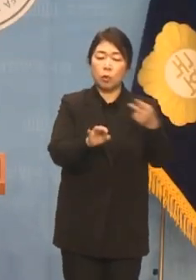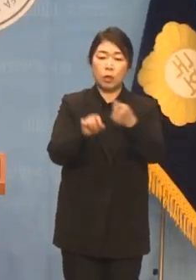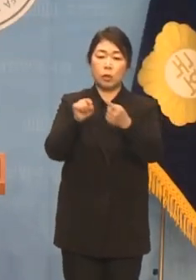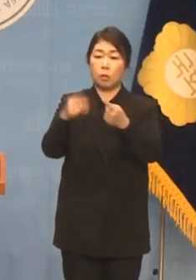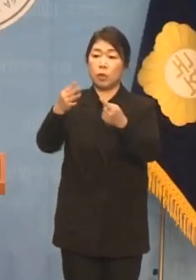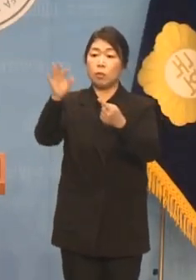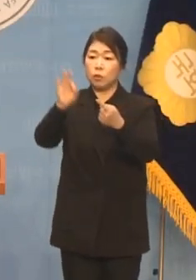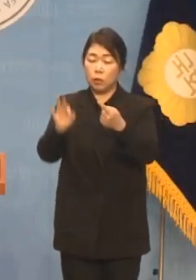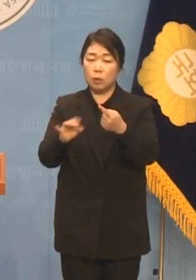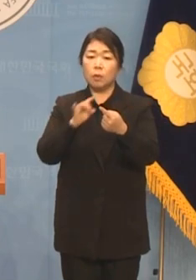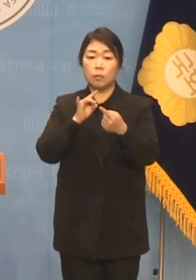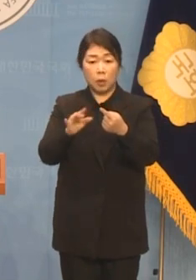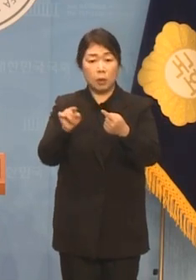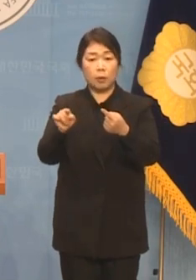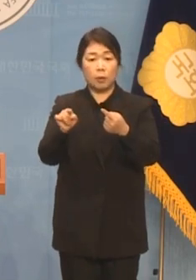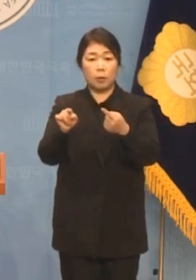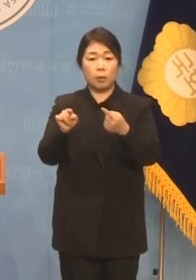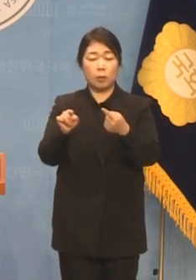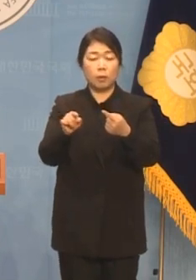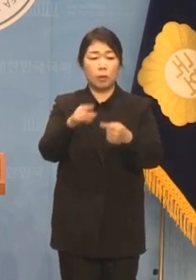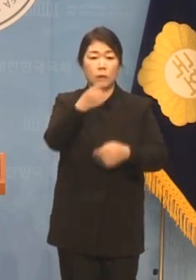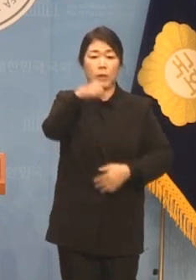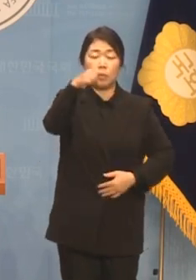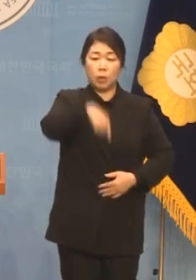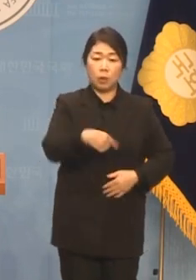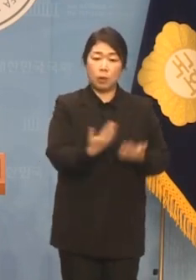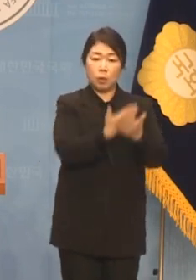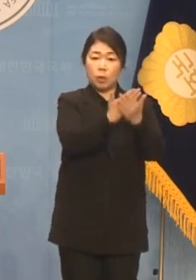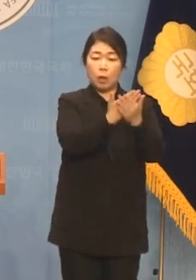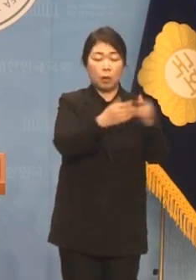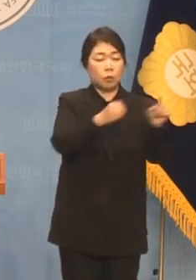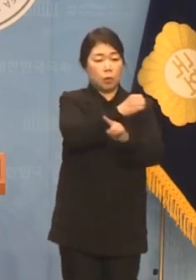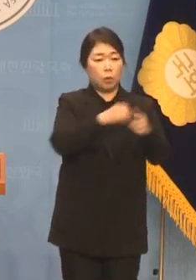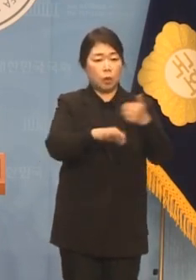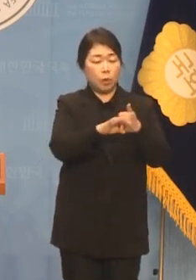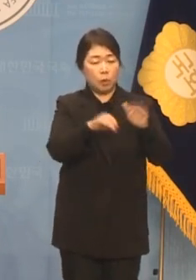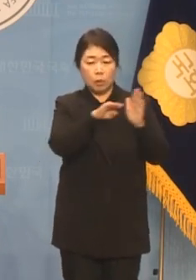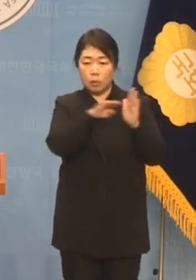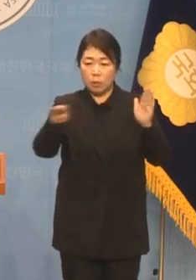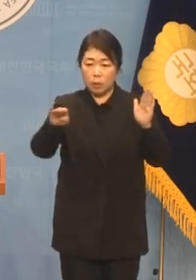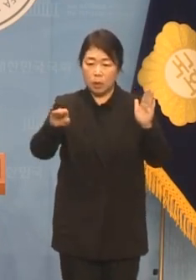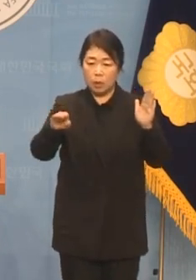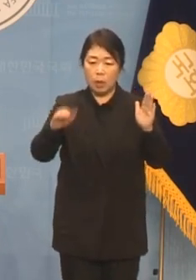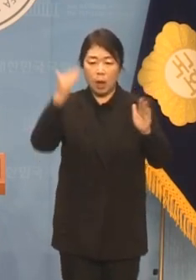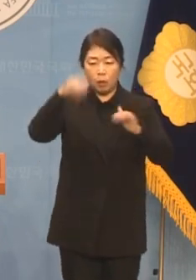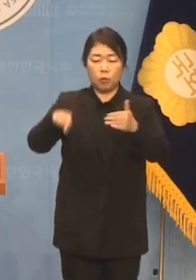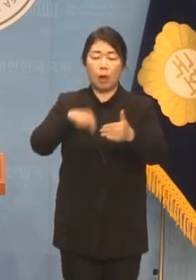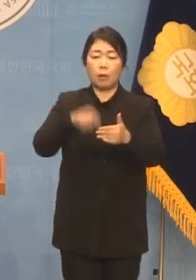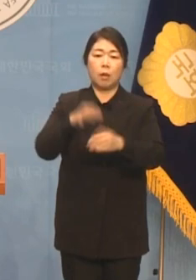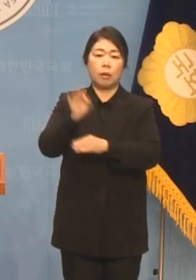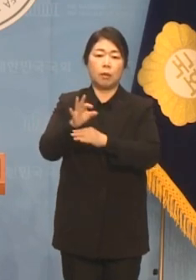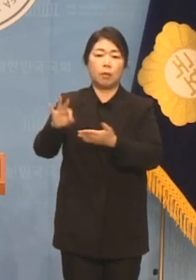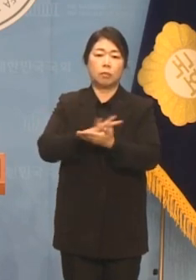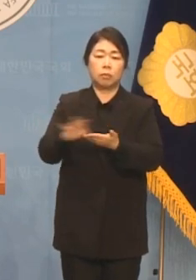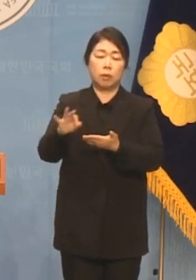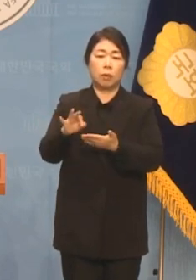1.4% 포인트로 GDP 성장률에 기여하는 절대 비중을 내수가 차지하고